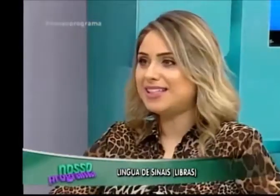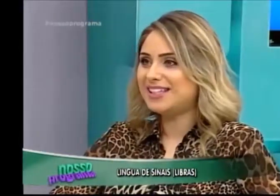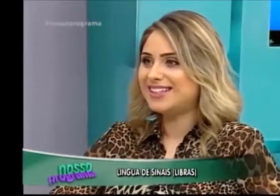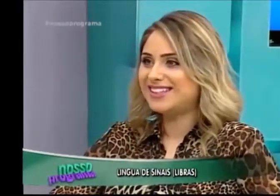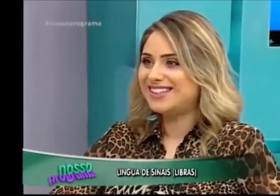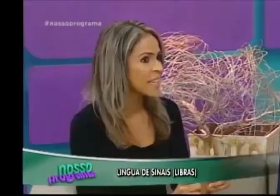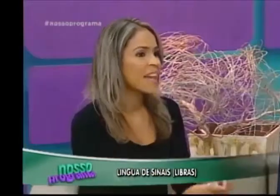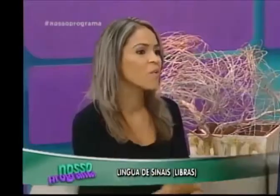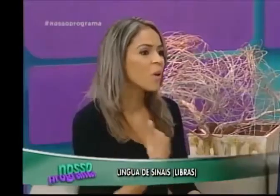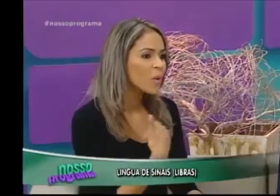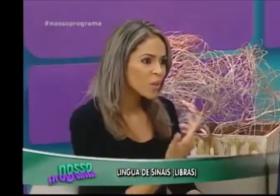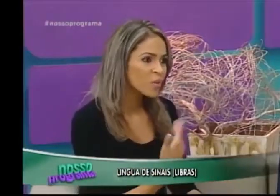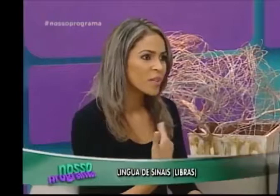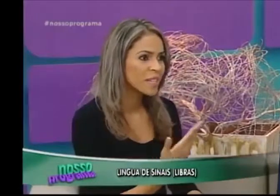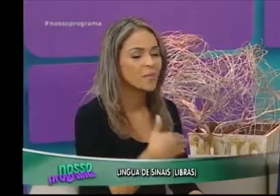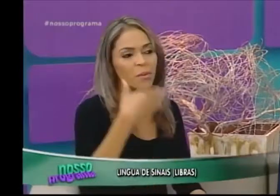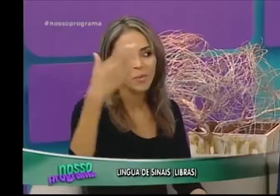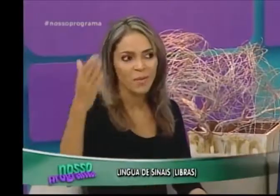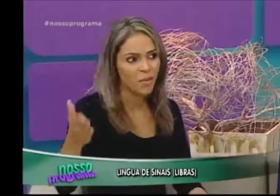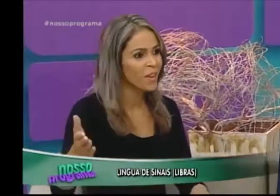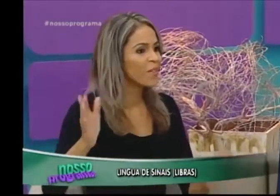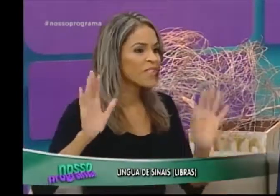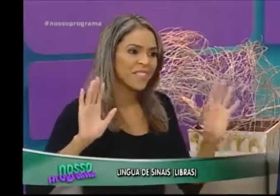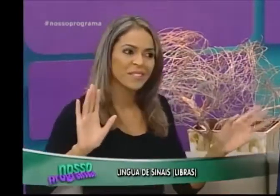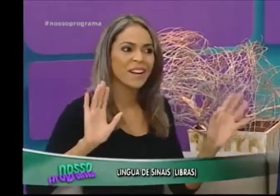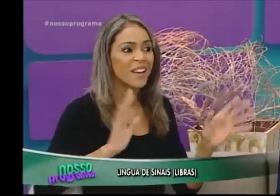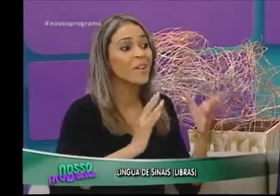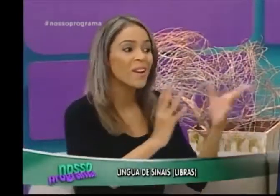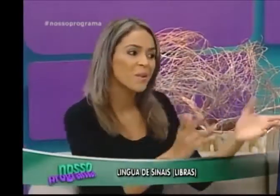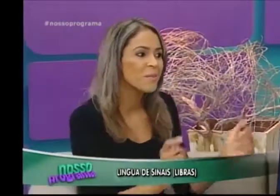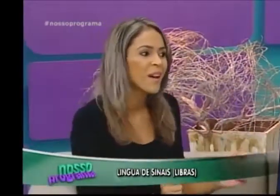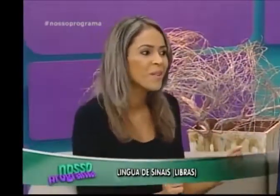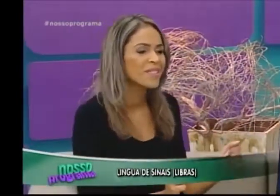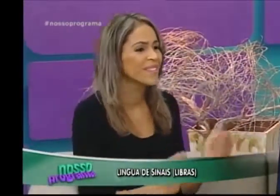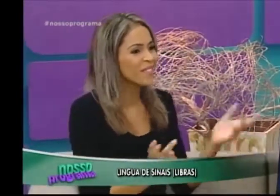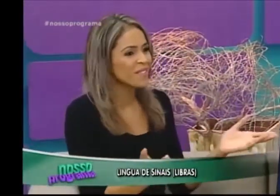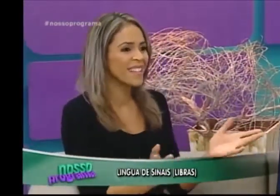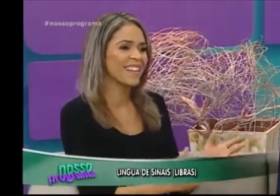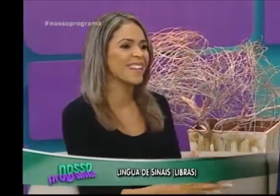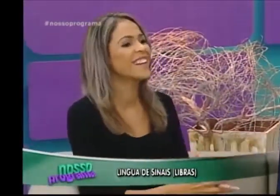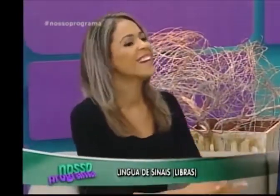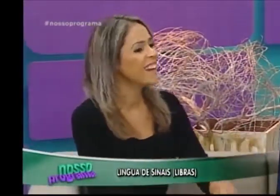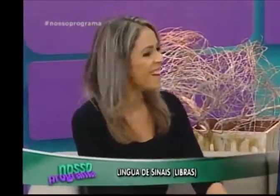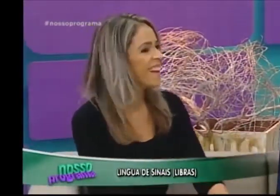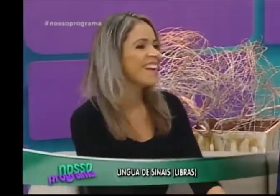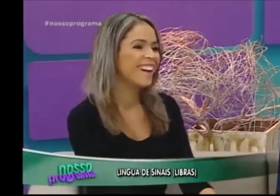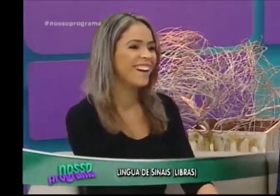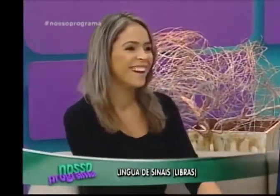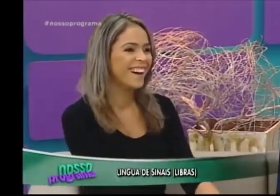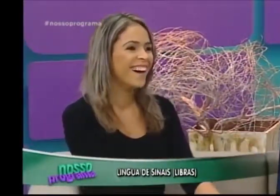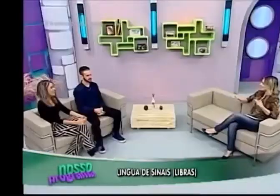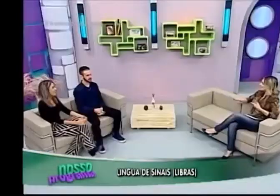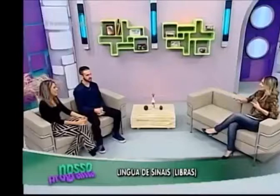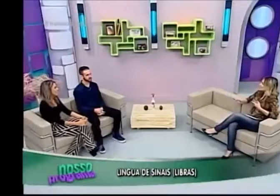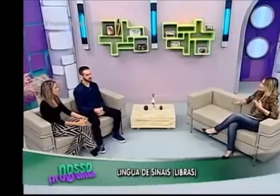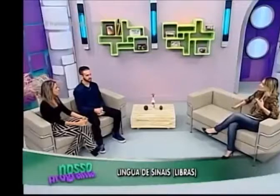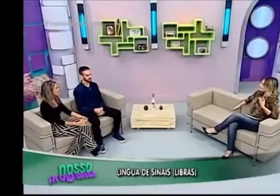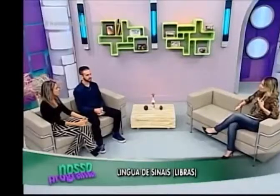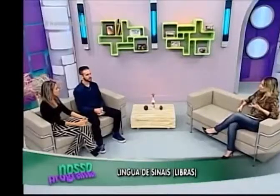aprender. Sim, é igual nós ouvintes, vamos para fora, não adianta falar eu quero comer arroz, ele não vai dar certo. E eu queria entender um pouco do